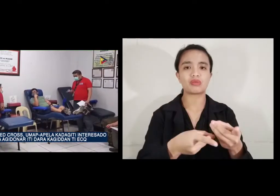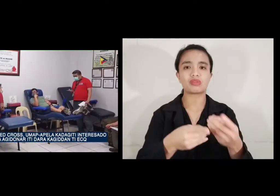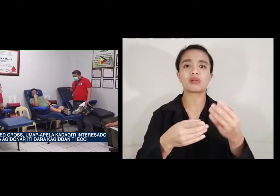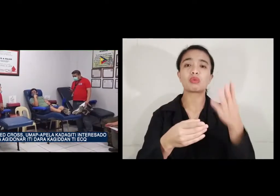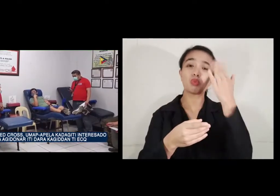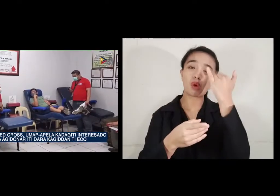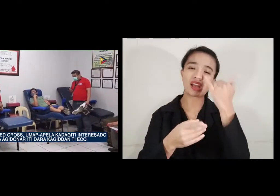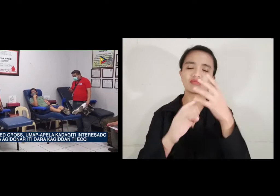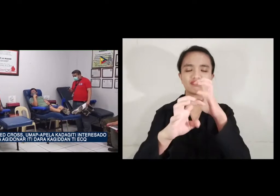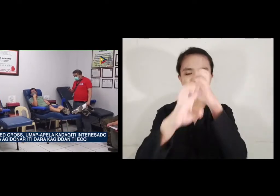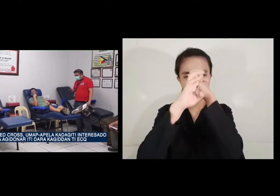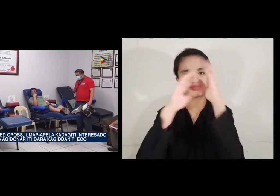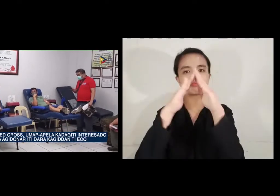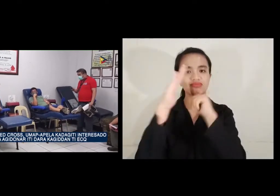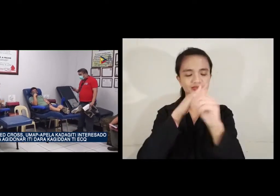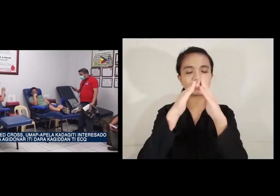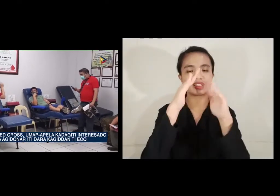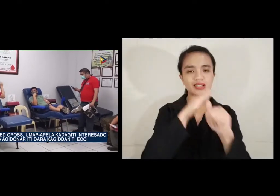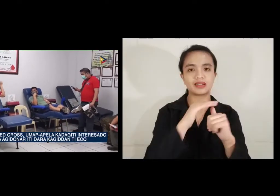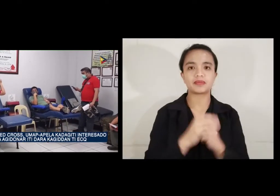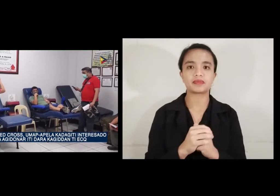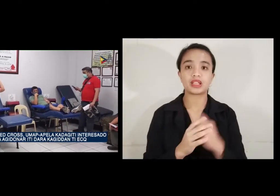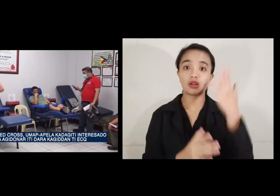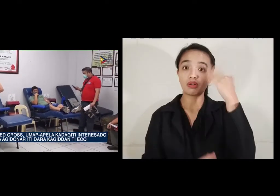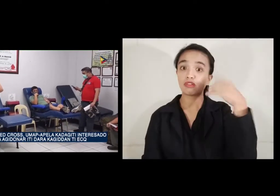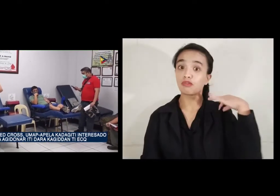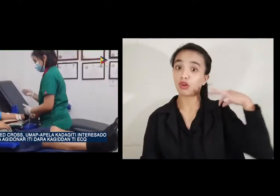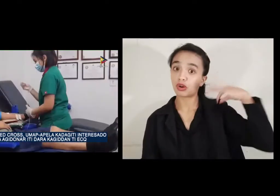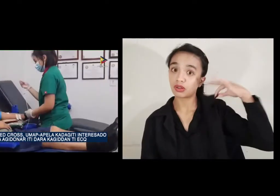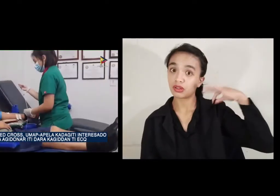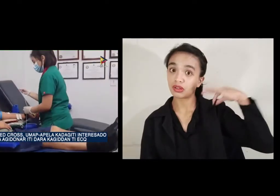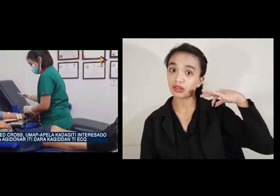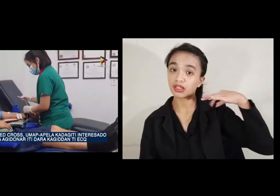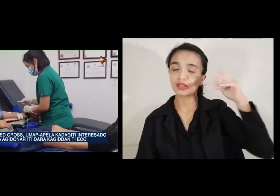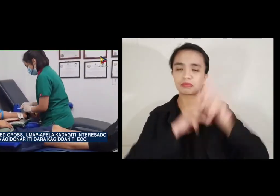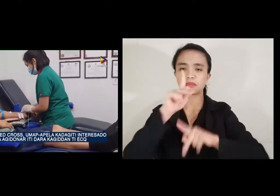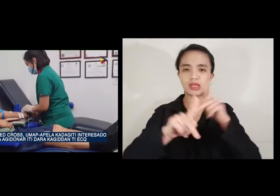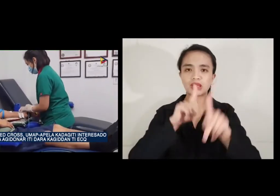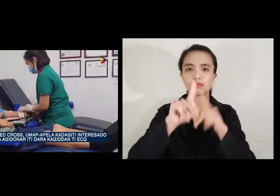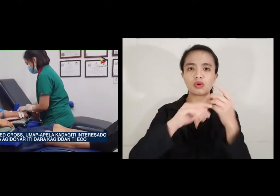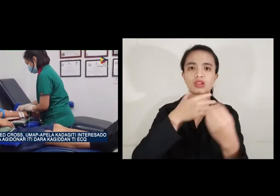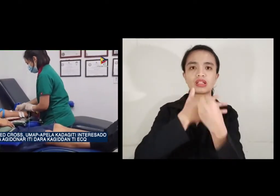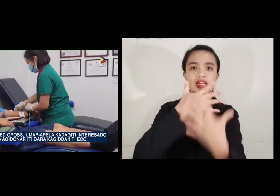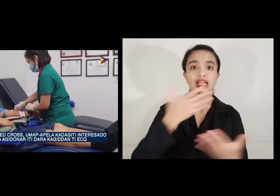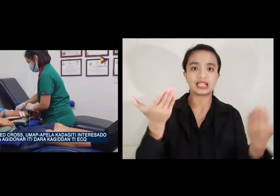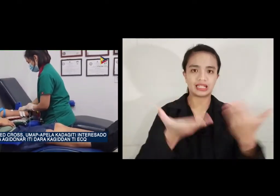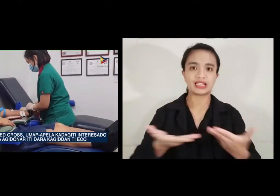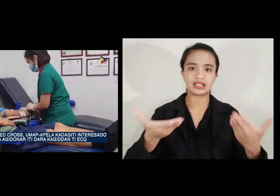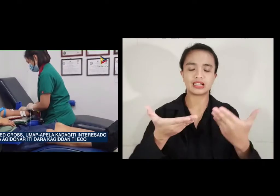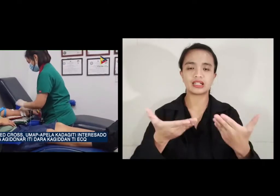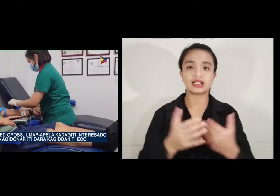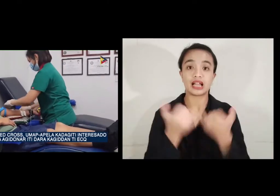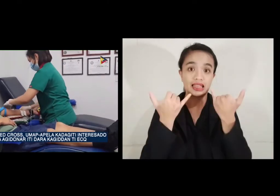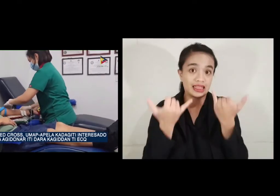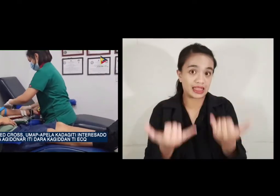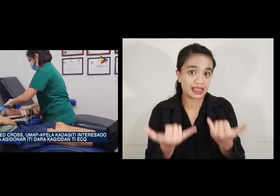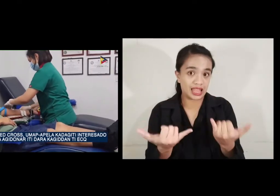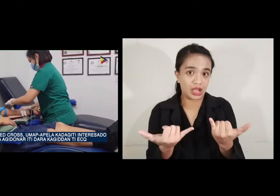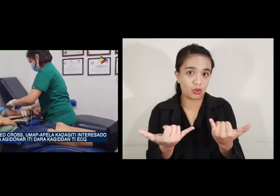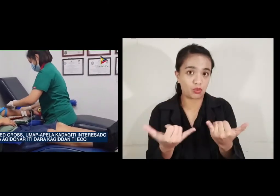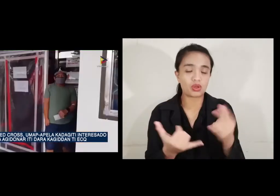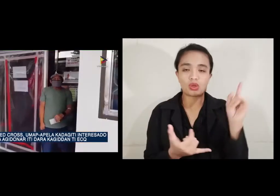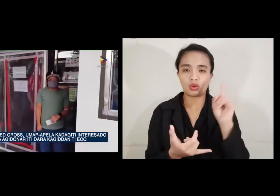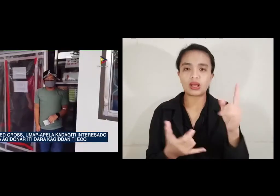iti ECQ. Isot gapo na amakidkid daw para iti voluntary mass blood donation ditoy lokalidad. Itangal